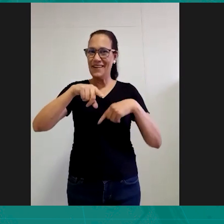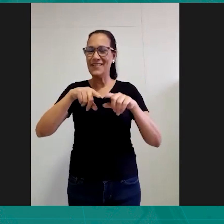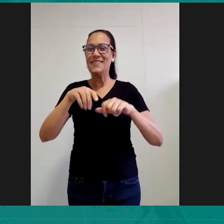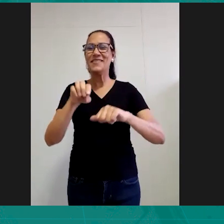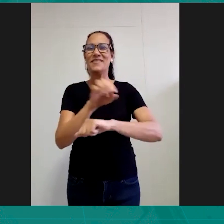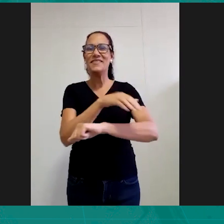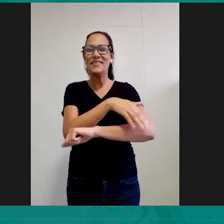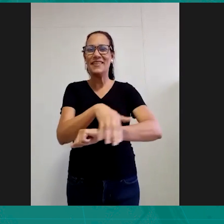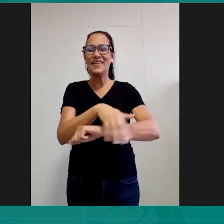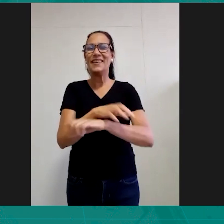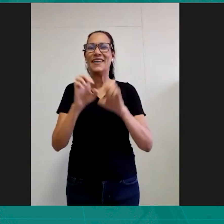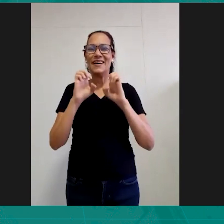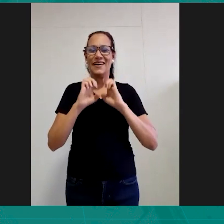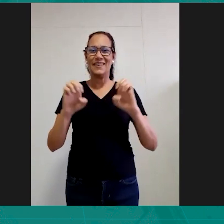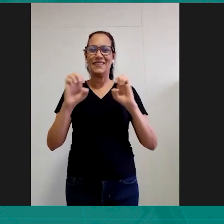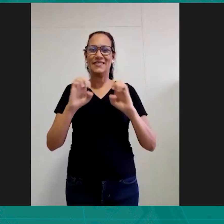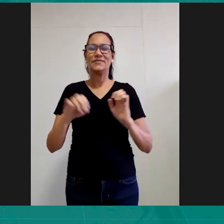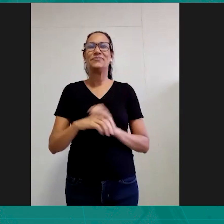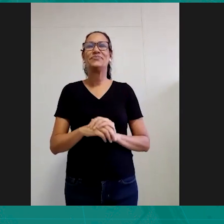Mateus 9, 35,